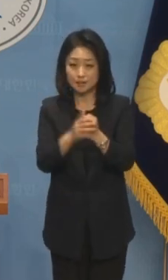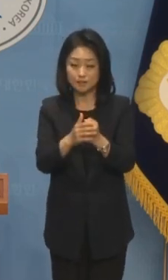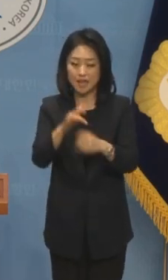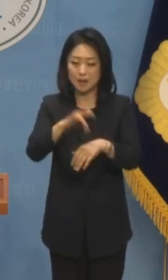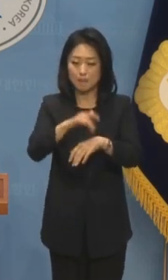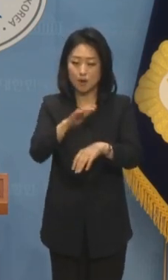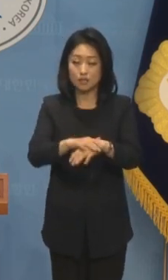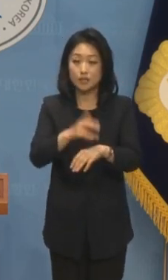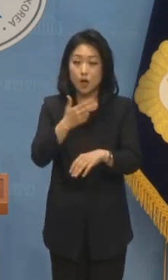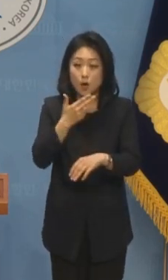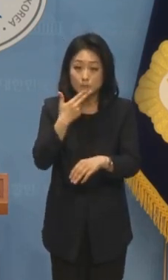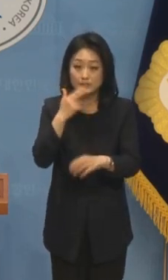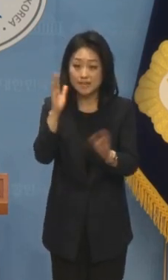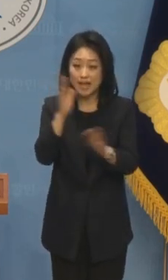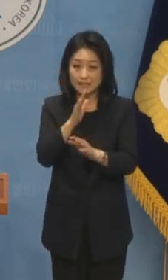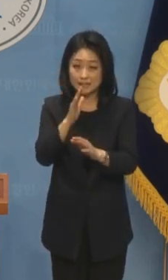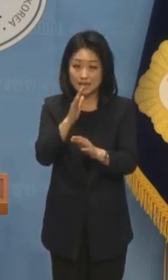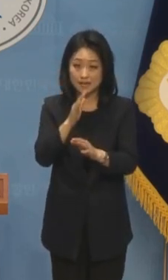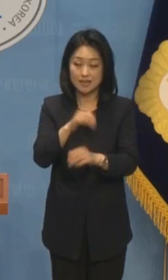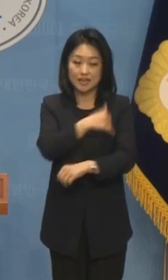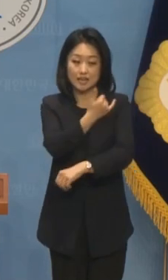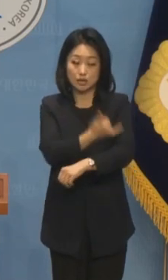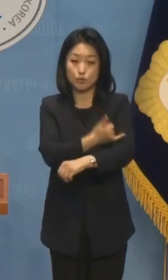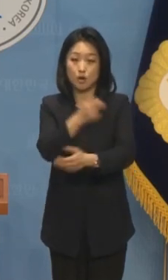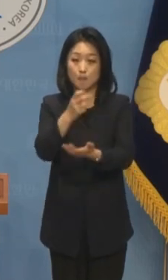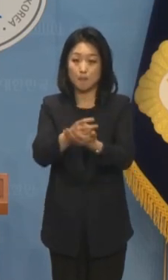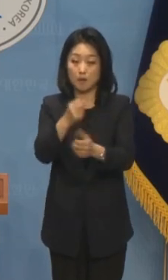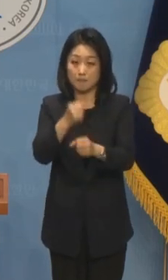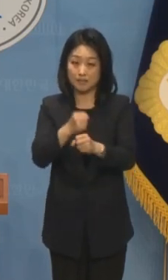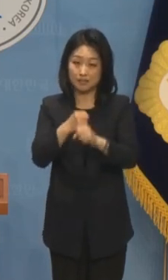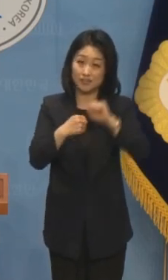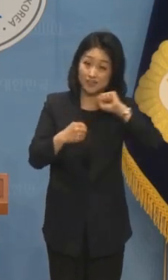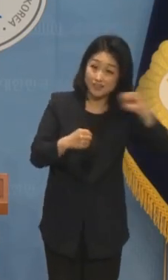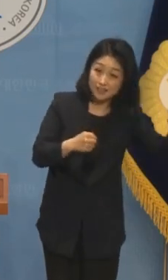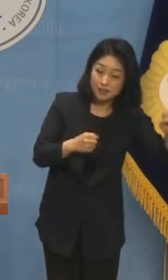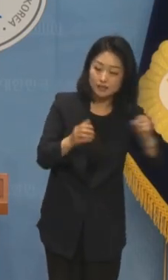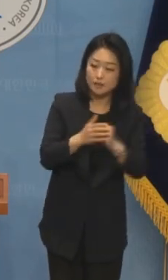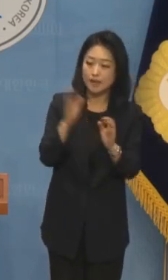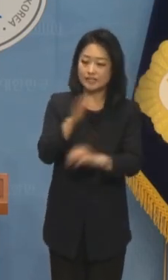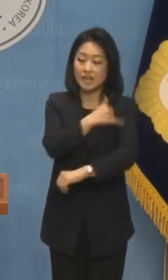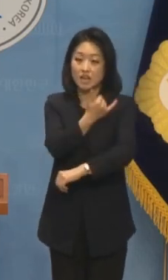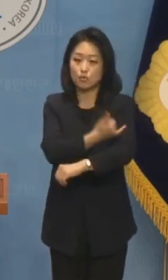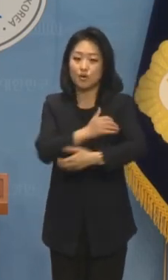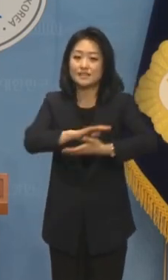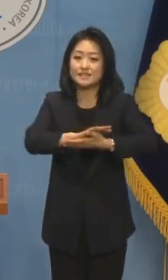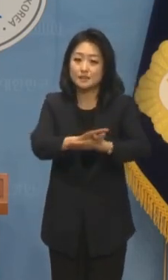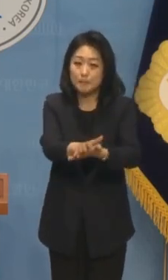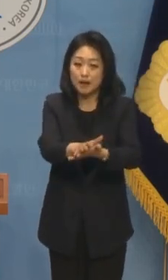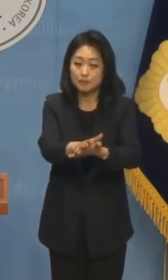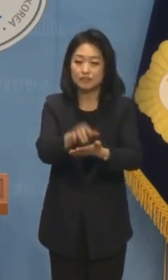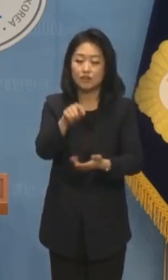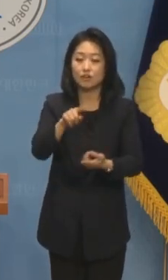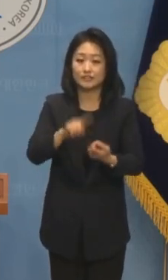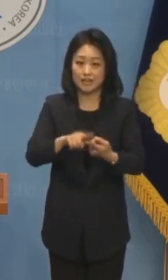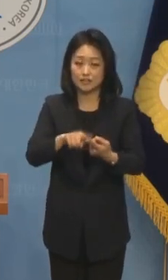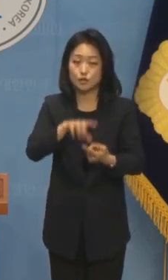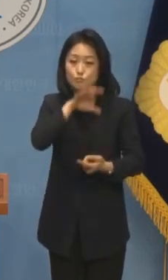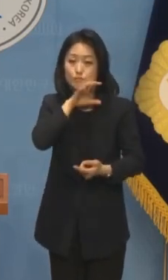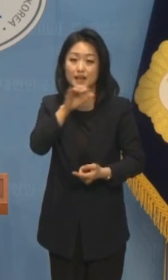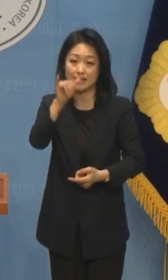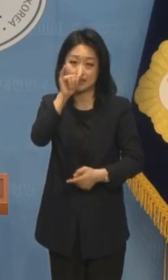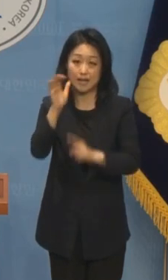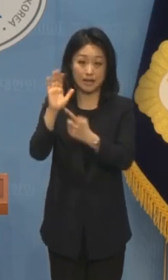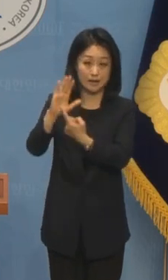학생을 만들었다라는 궤변에 넘어가 학생의 인권을 짓밟은 처사라며 반발하고